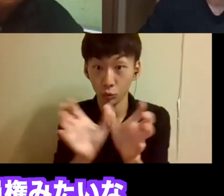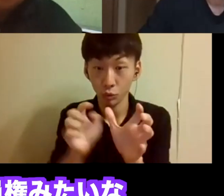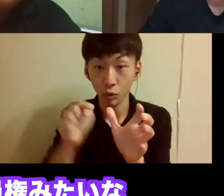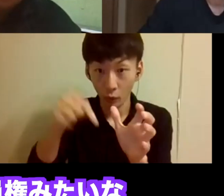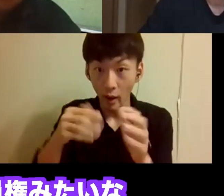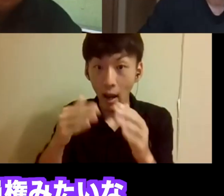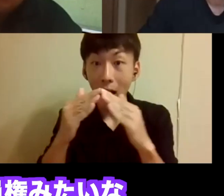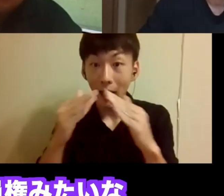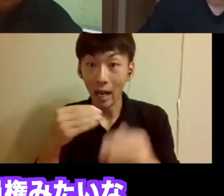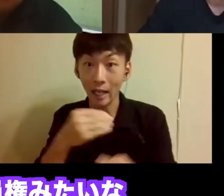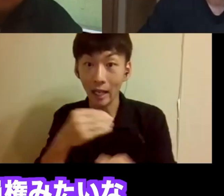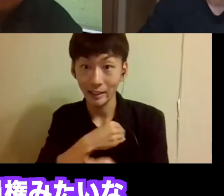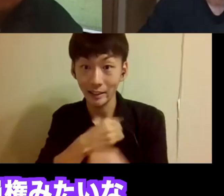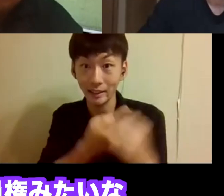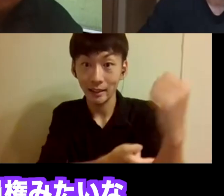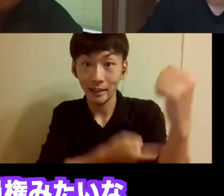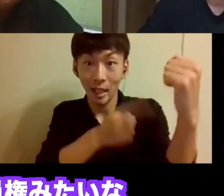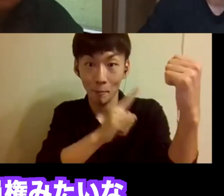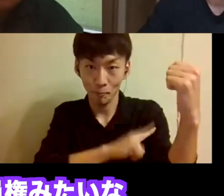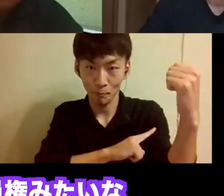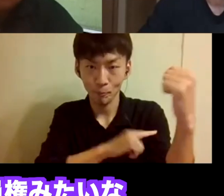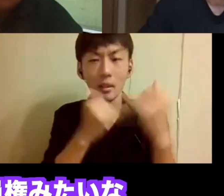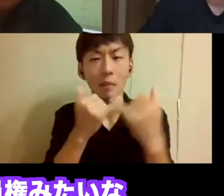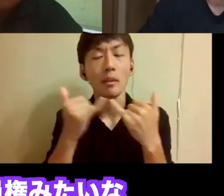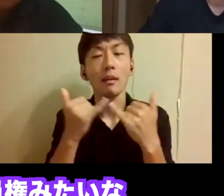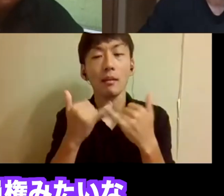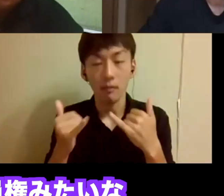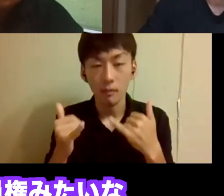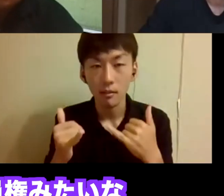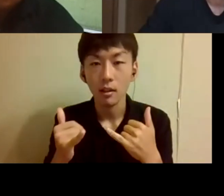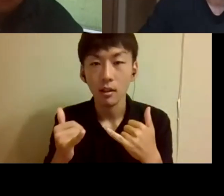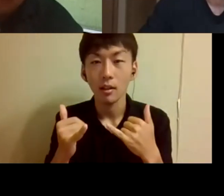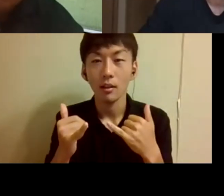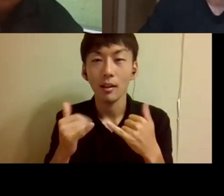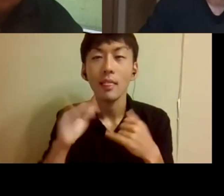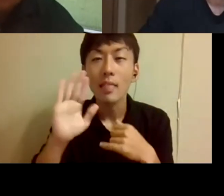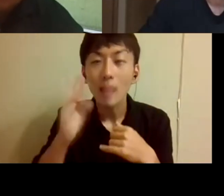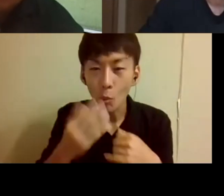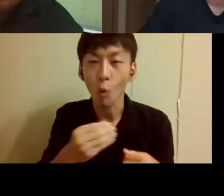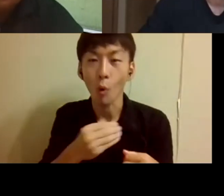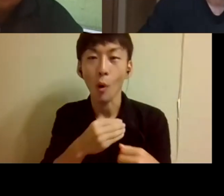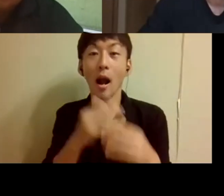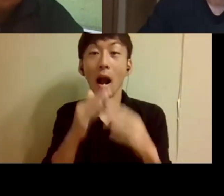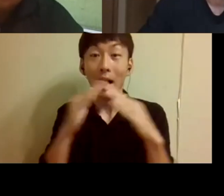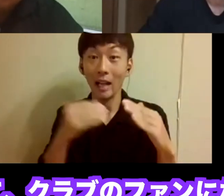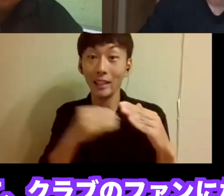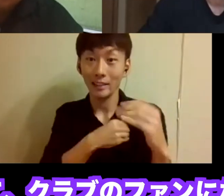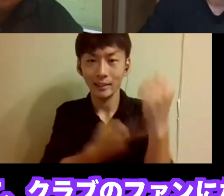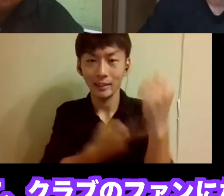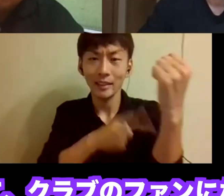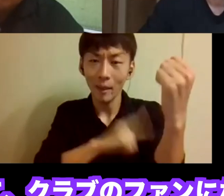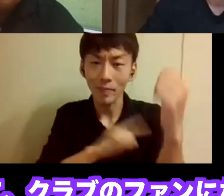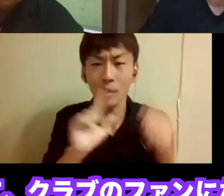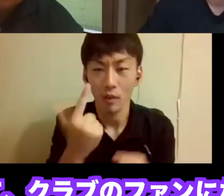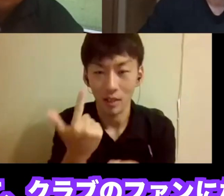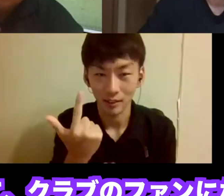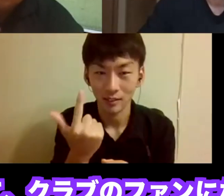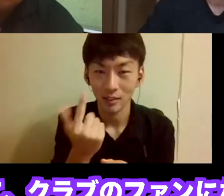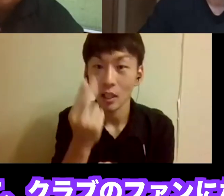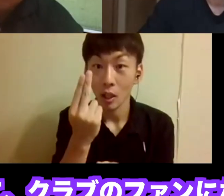なようなもので会員権でもないんですがまあ何かというとトークンを買ってもらうこのクラブ